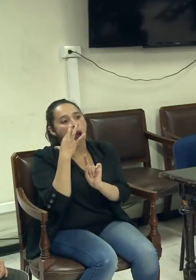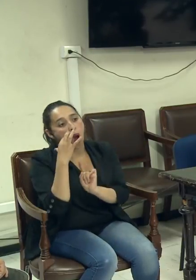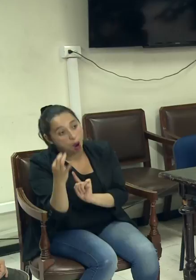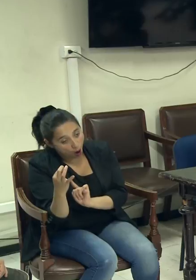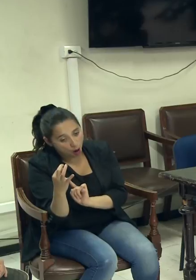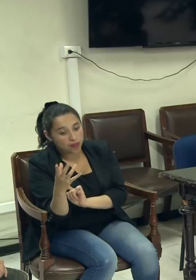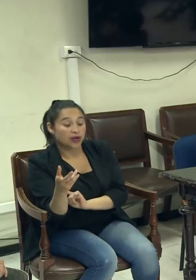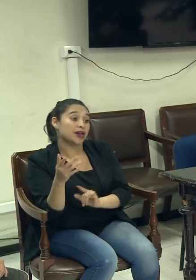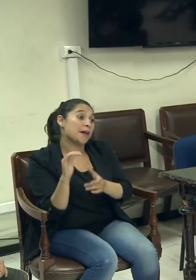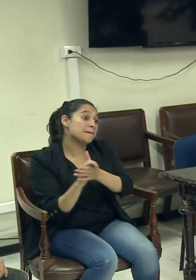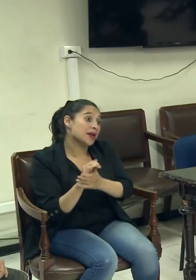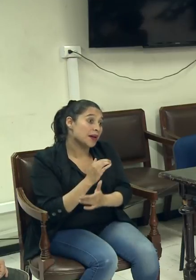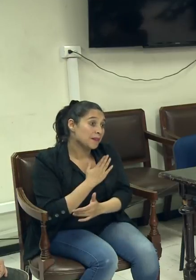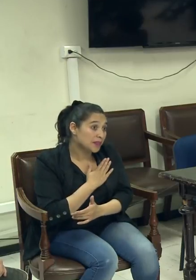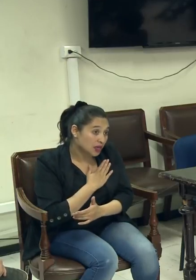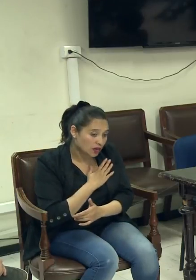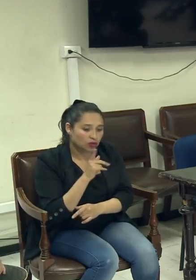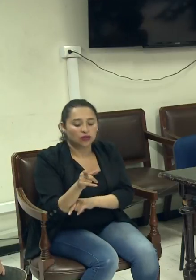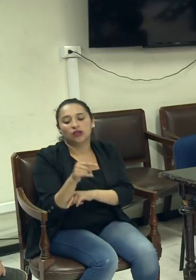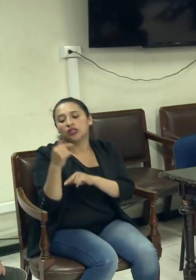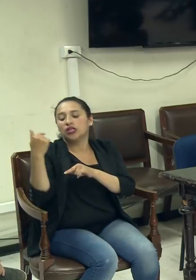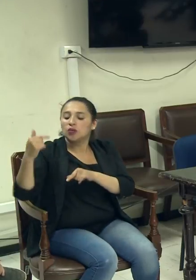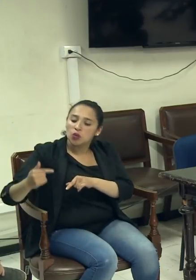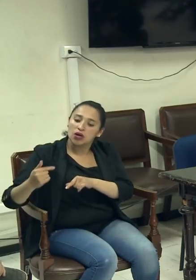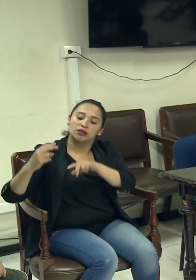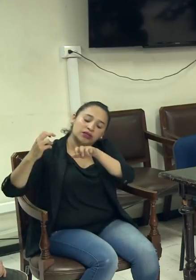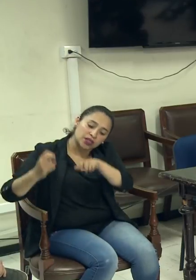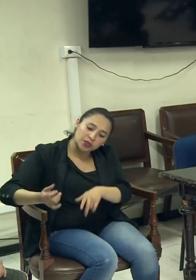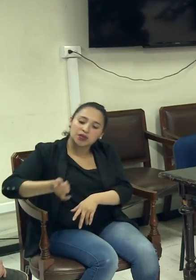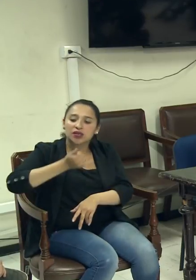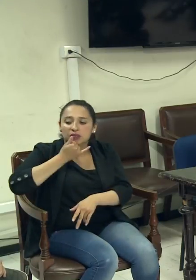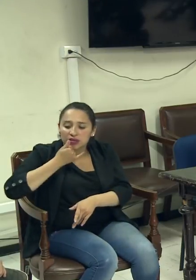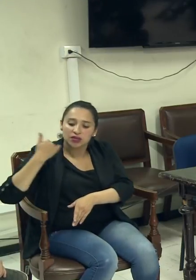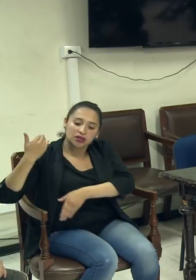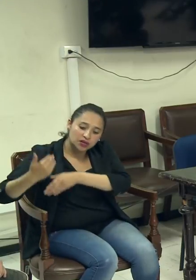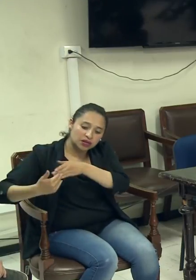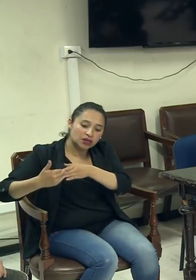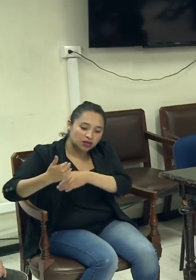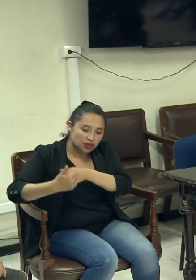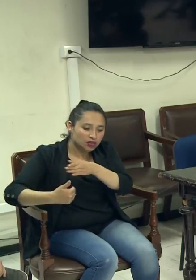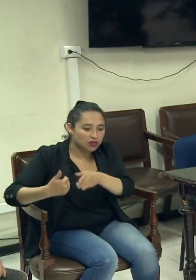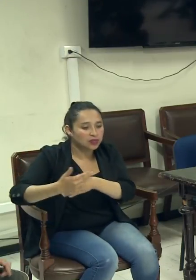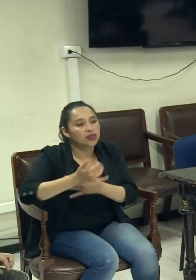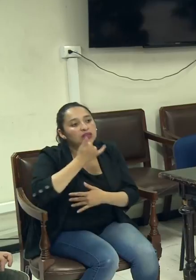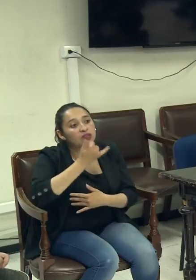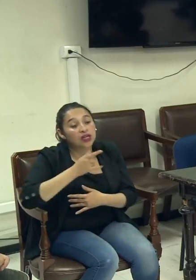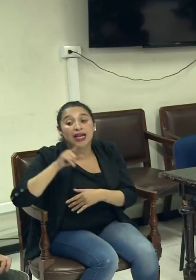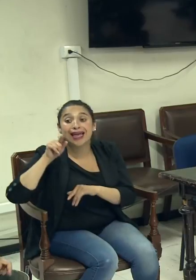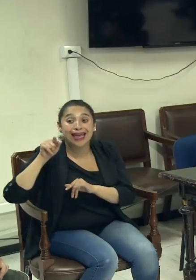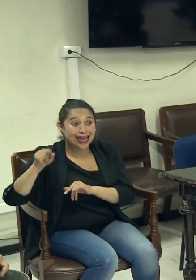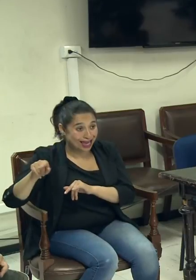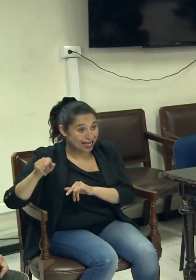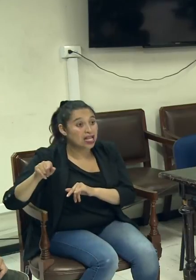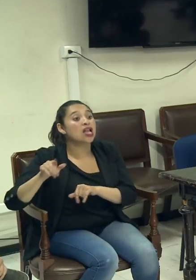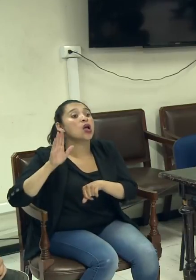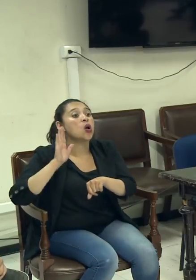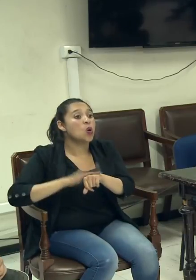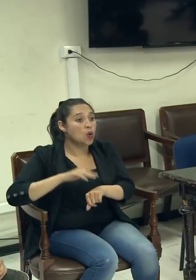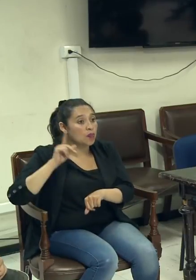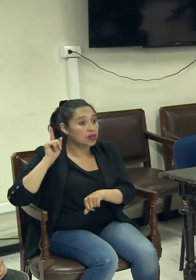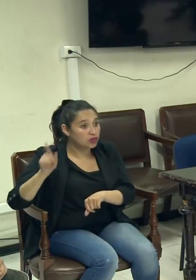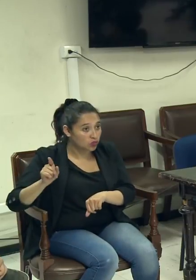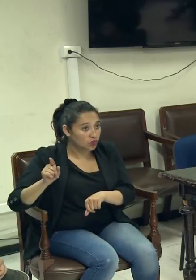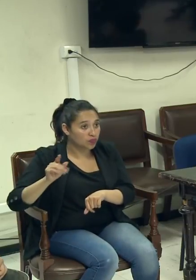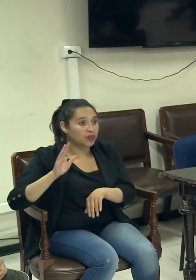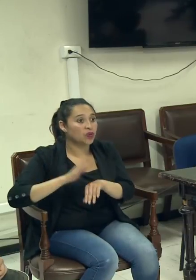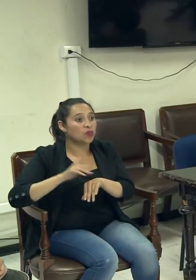y él salió culpable. Yo soy la más mala de las malas, su mujer, que es la abogada